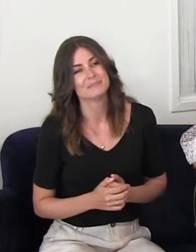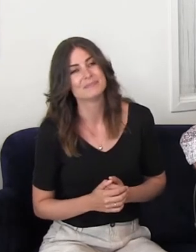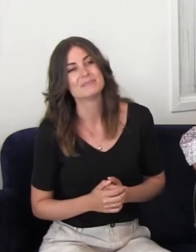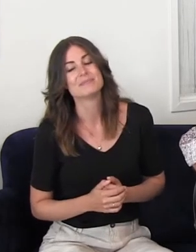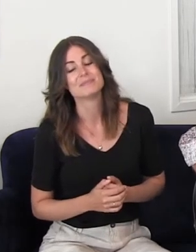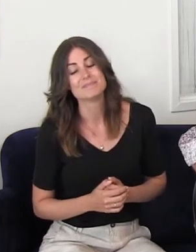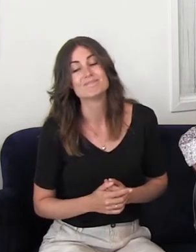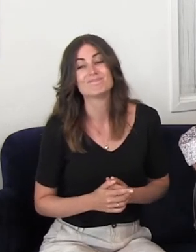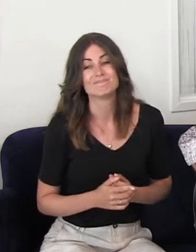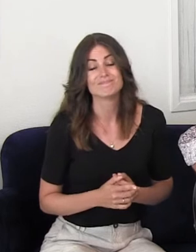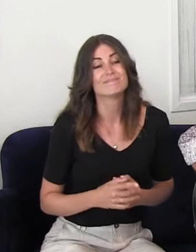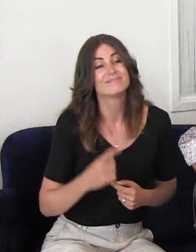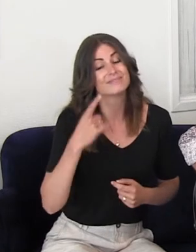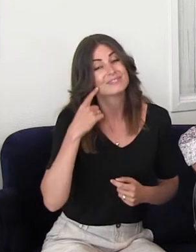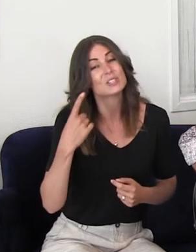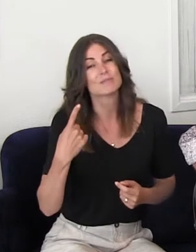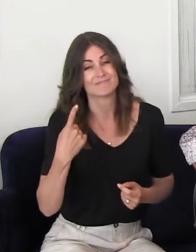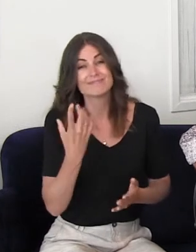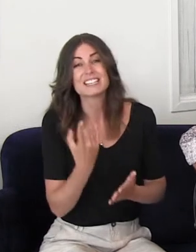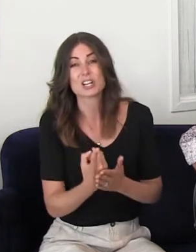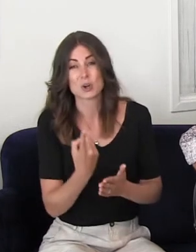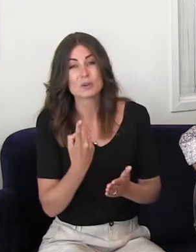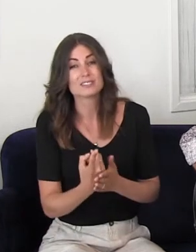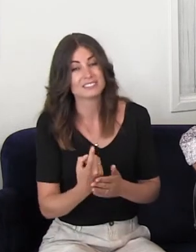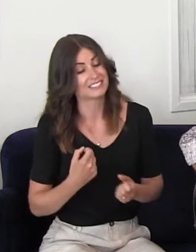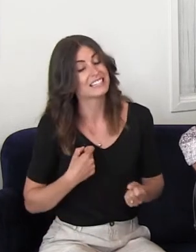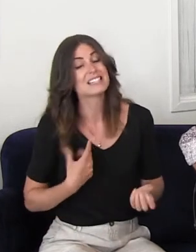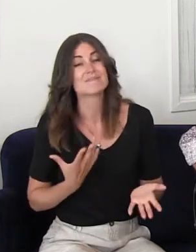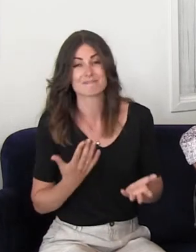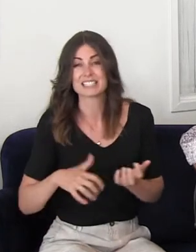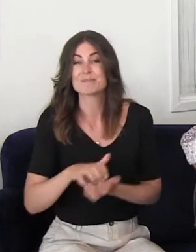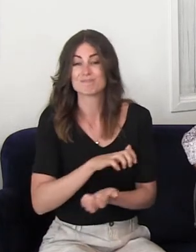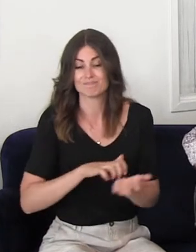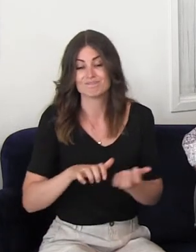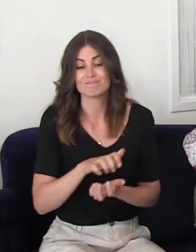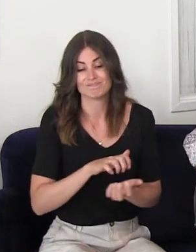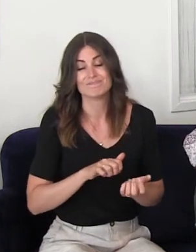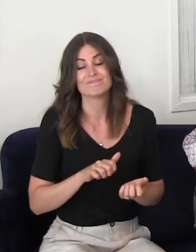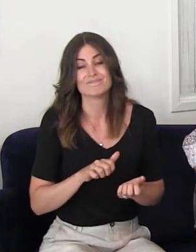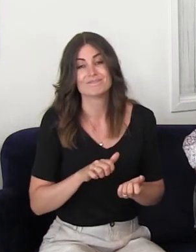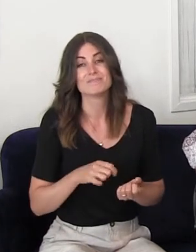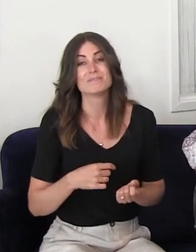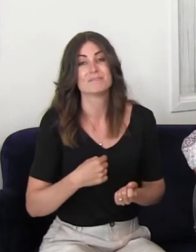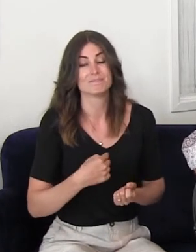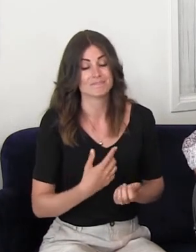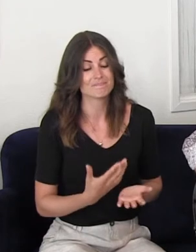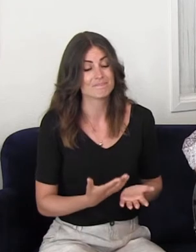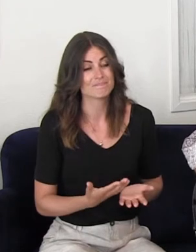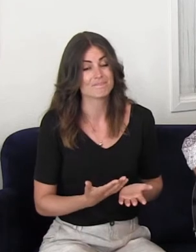Ja, det låter så skumt och det är ganska dumt,